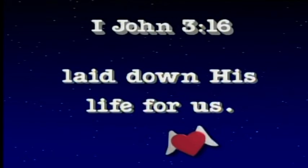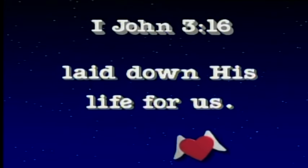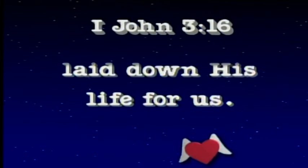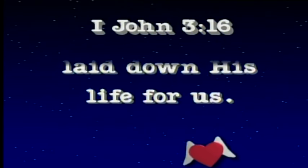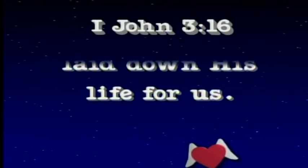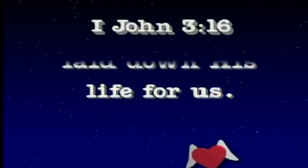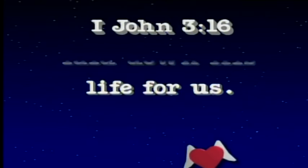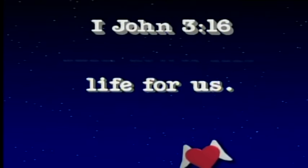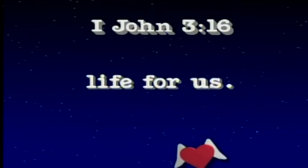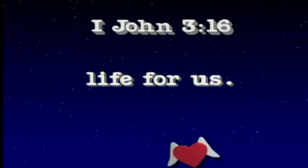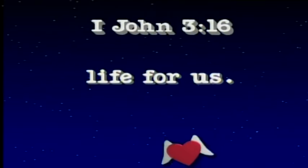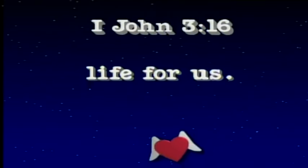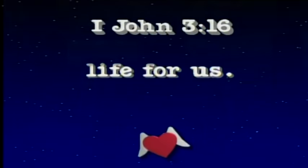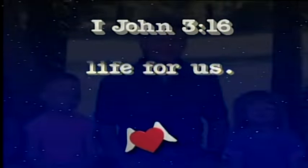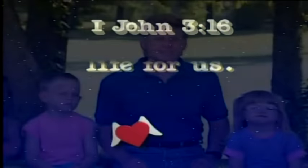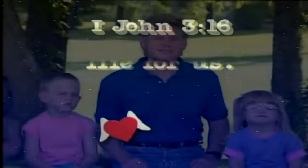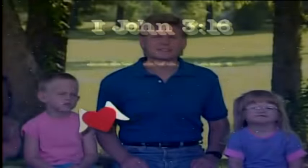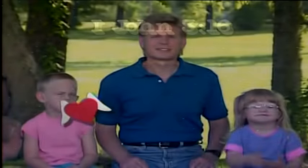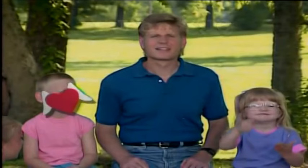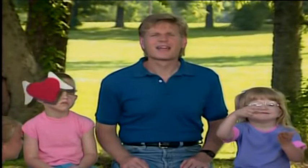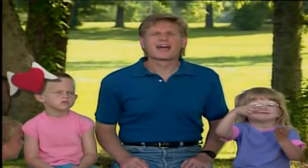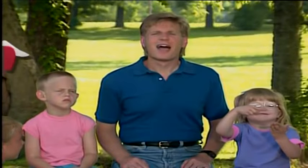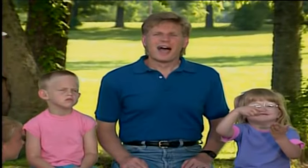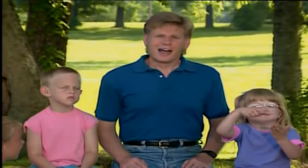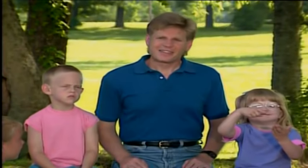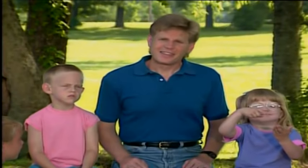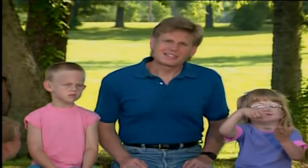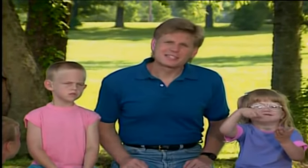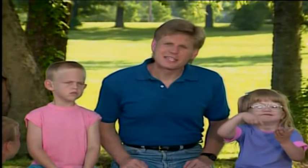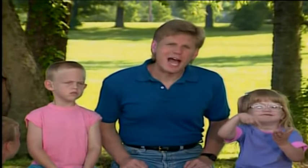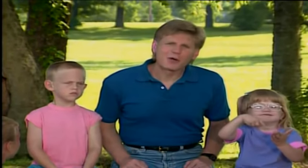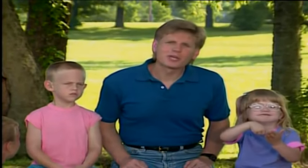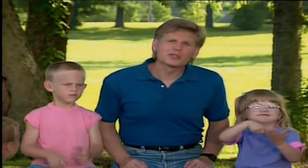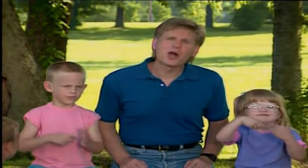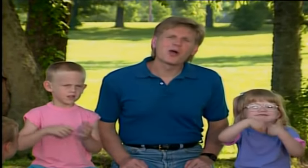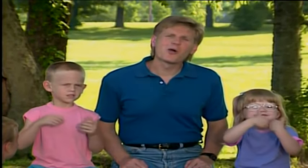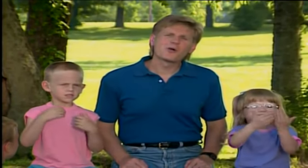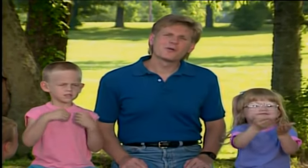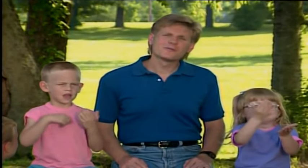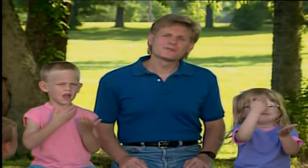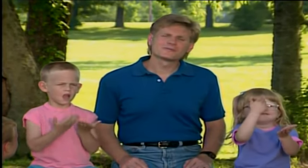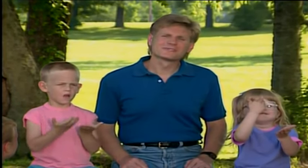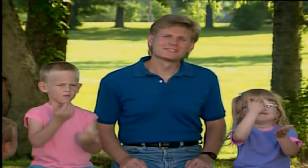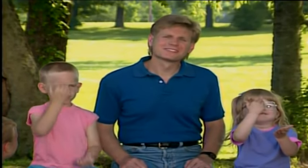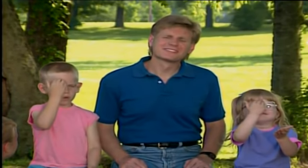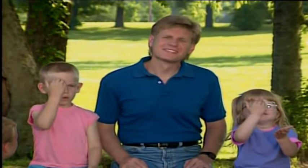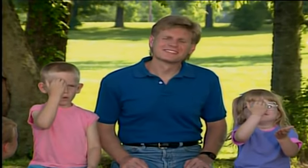por nosotros. En esto conocemos,